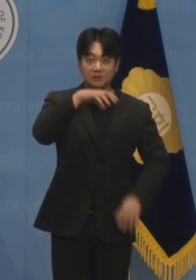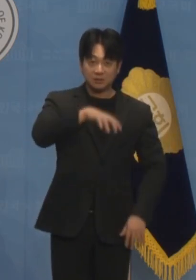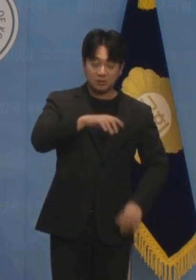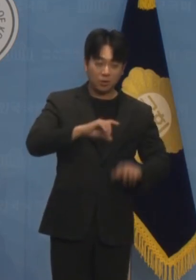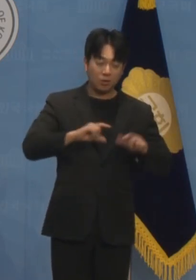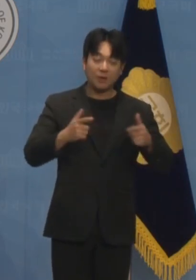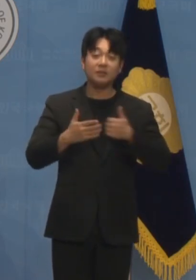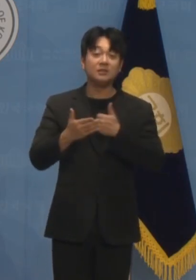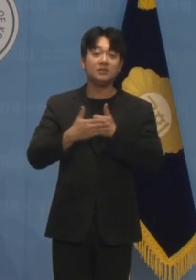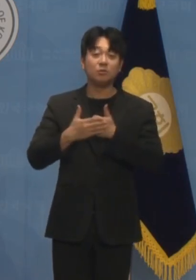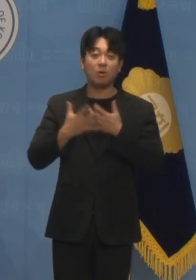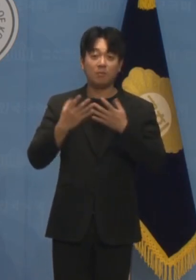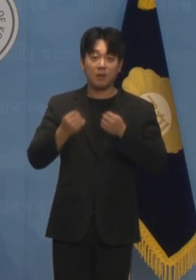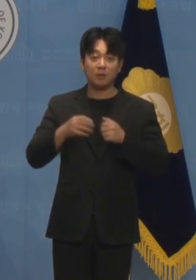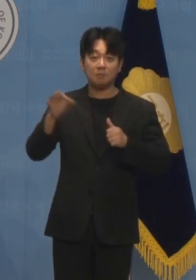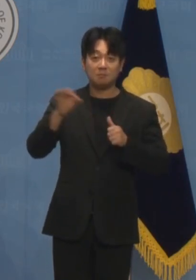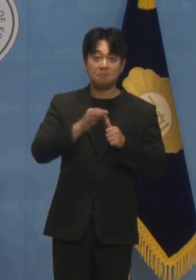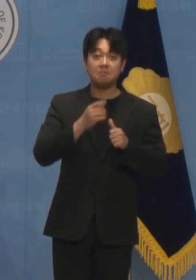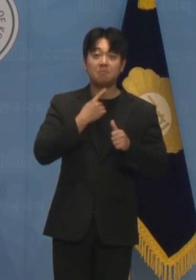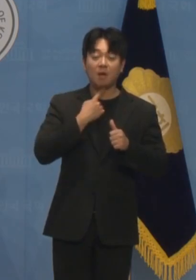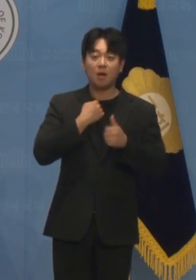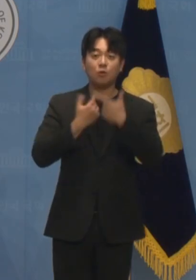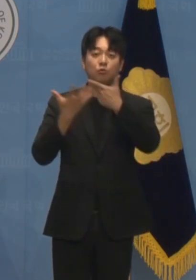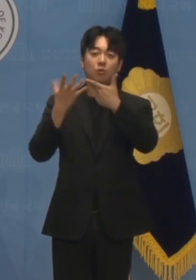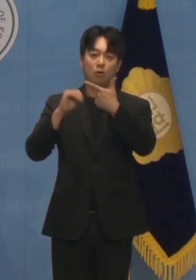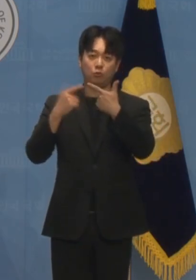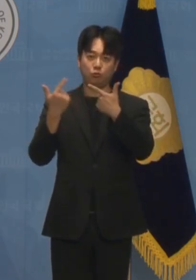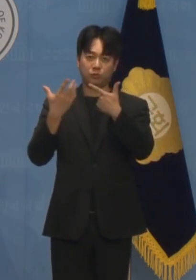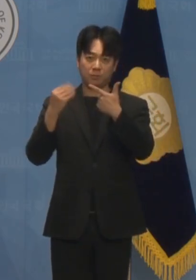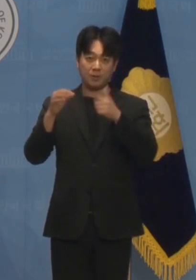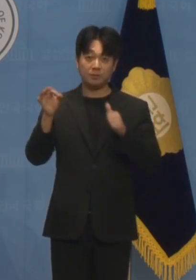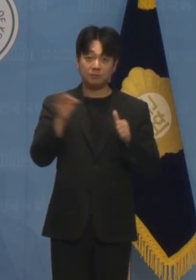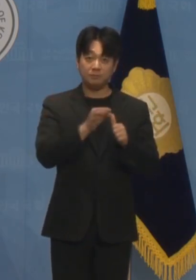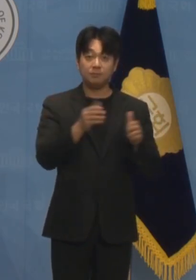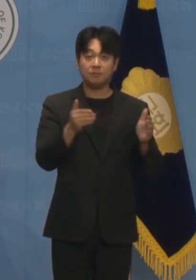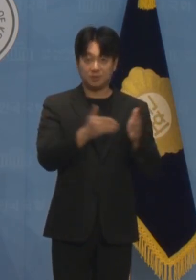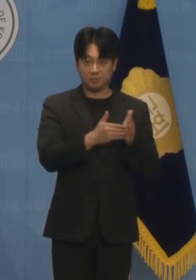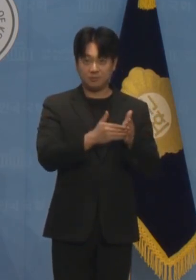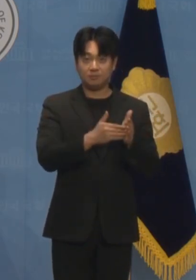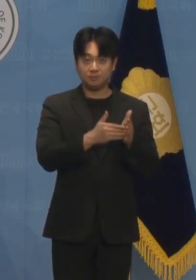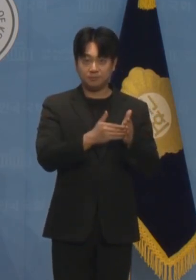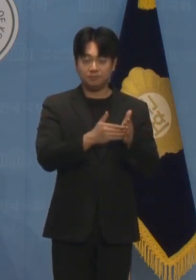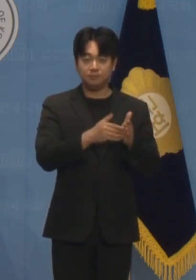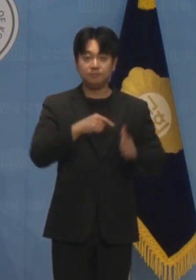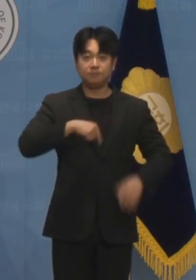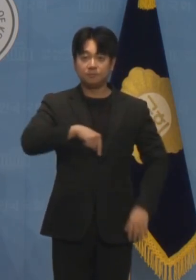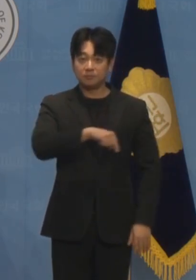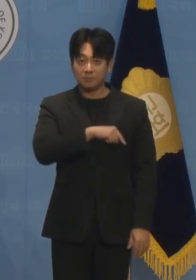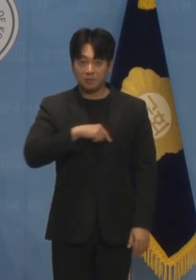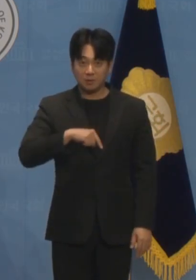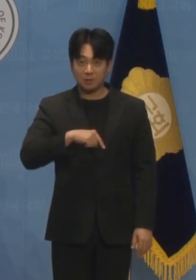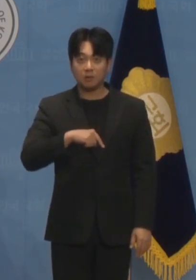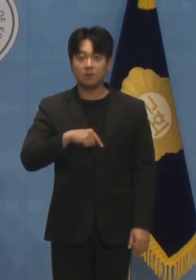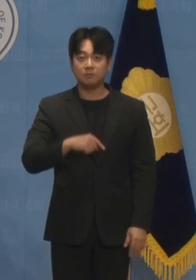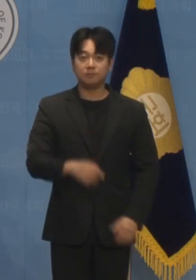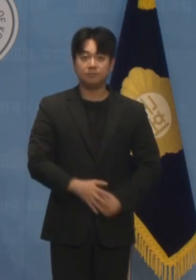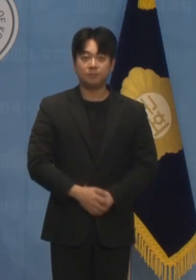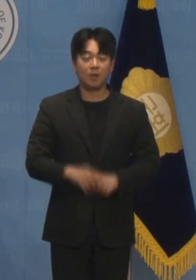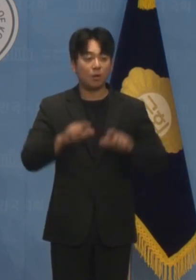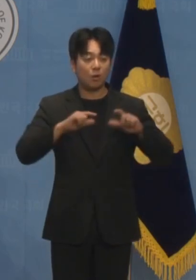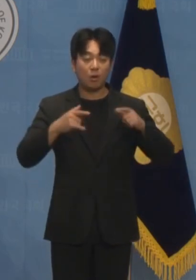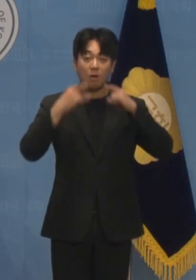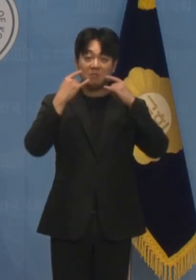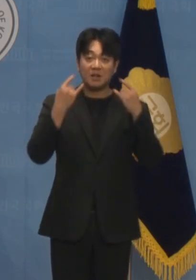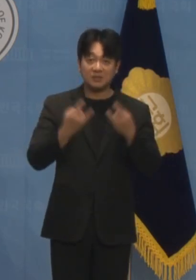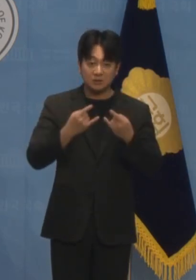등 6억 6천만 원이 사용되었습니다. 일정도 파리에 있는 로댕 박물관, 지베르니 등 관광지